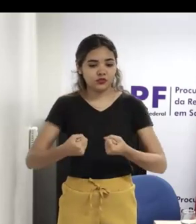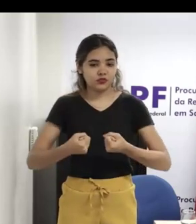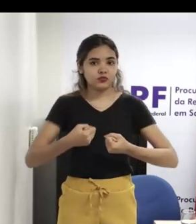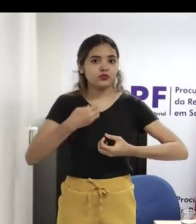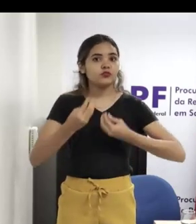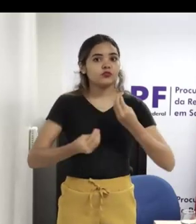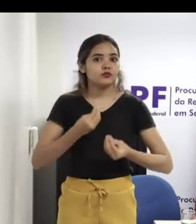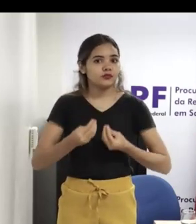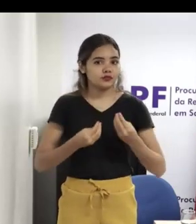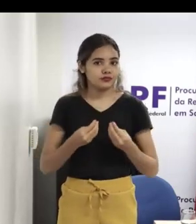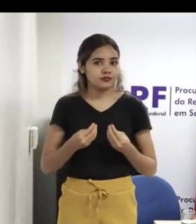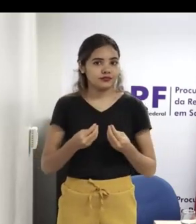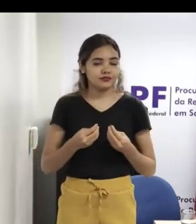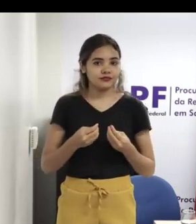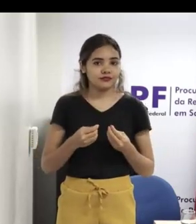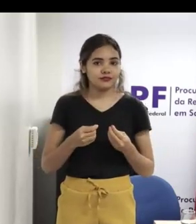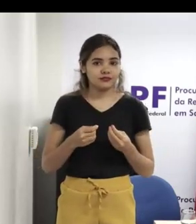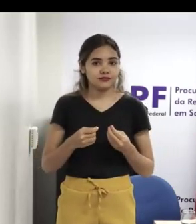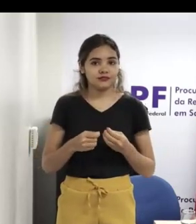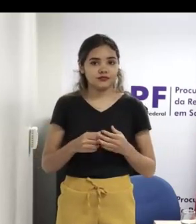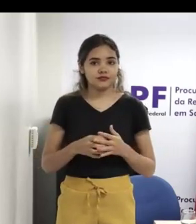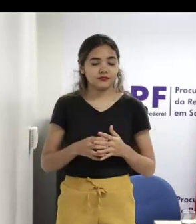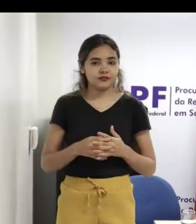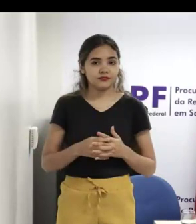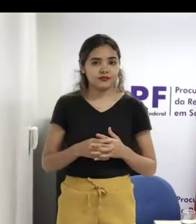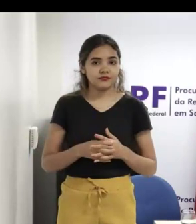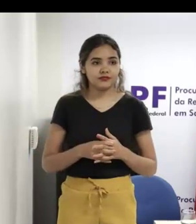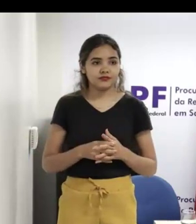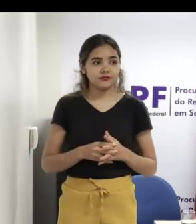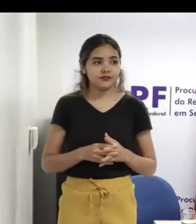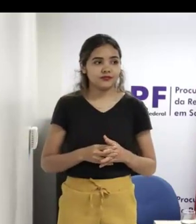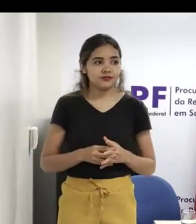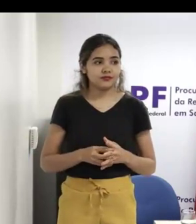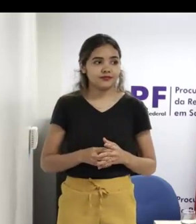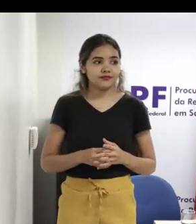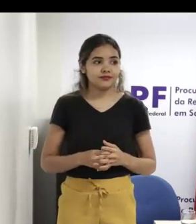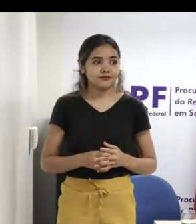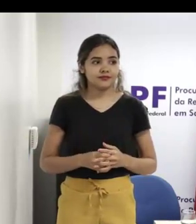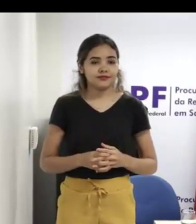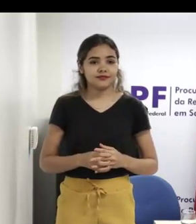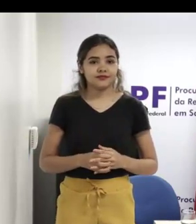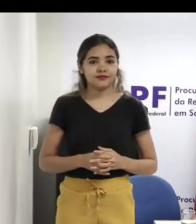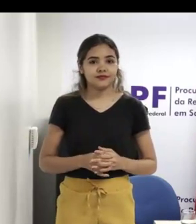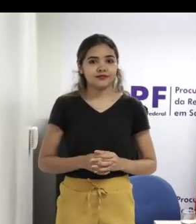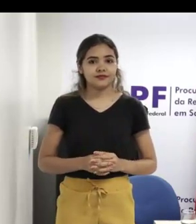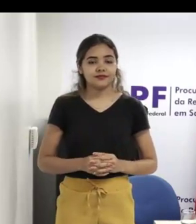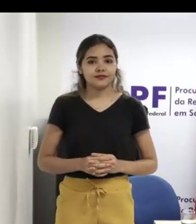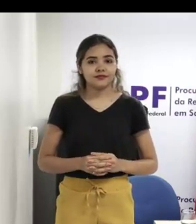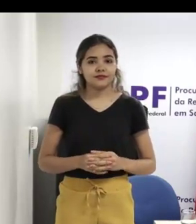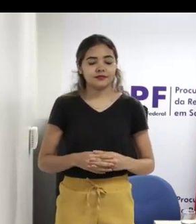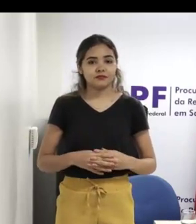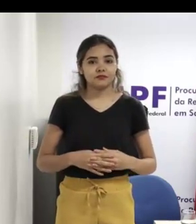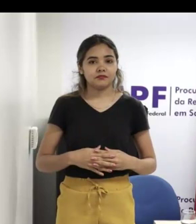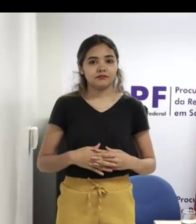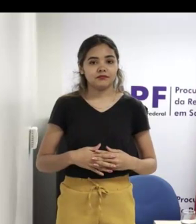participando junto conosco então eh a participação de todos os atores é importante nenhum ator